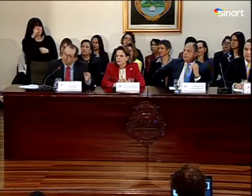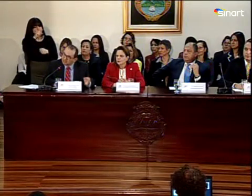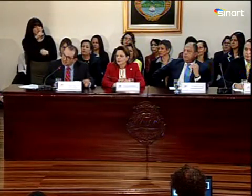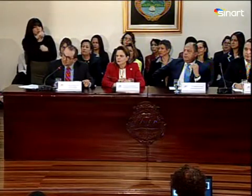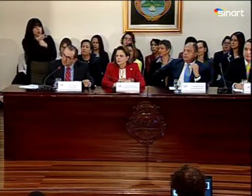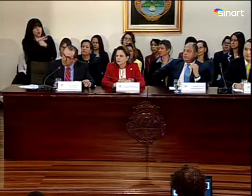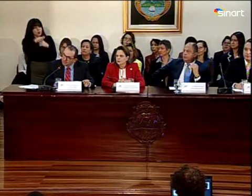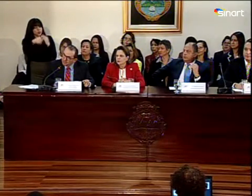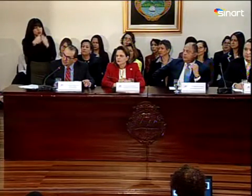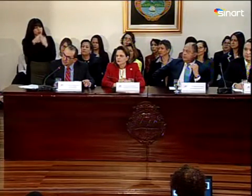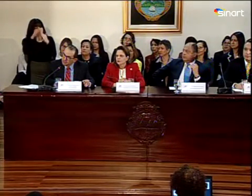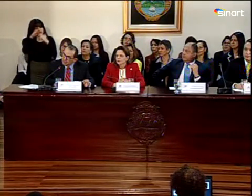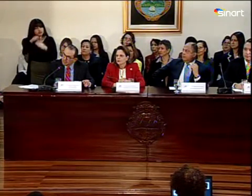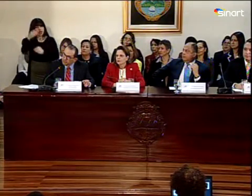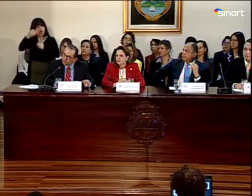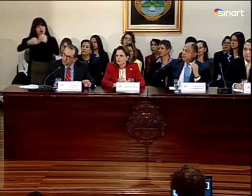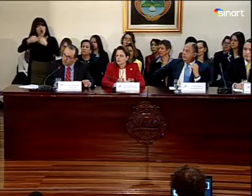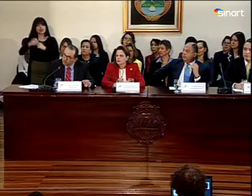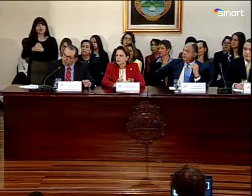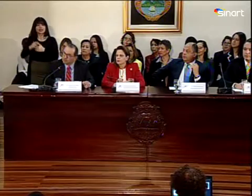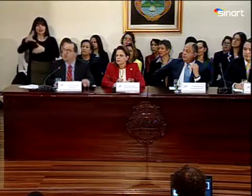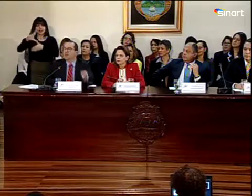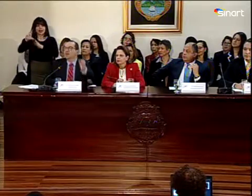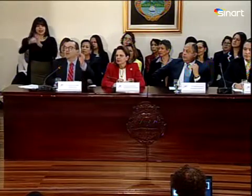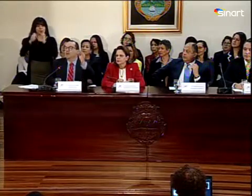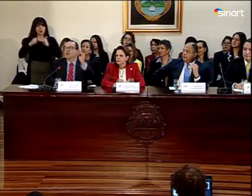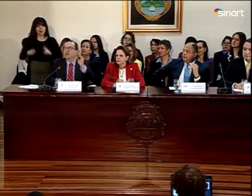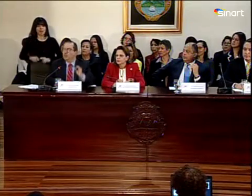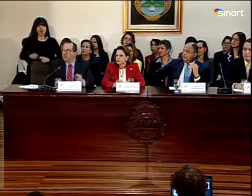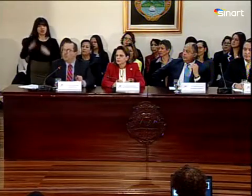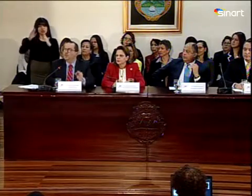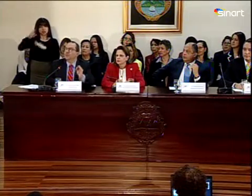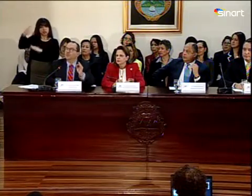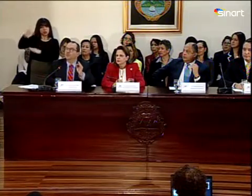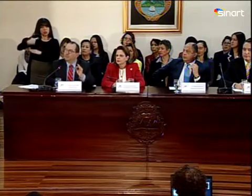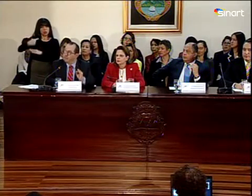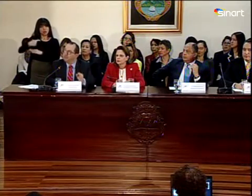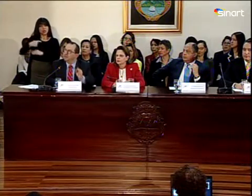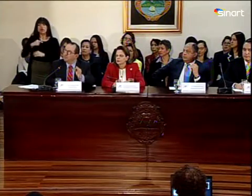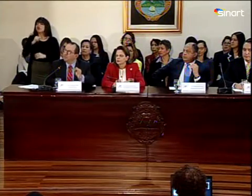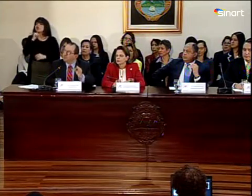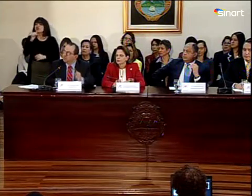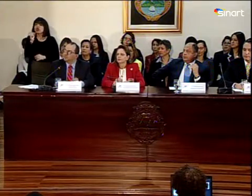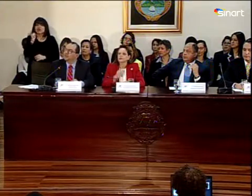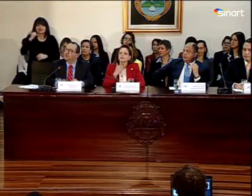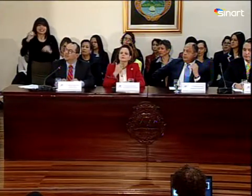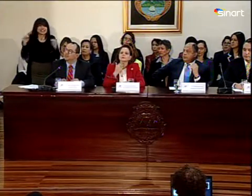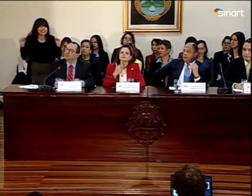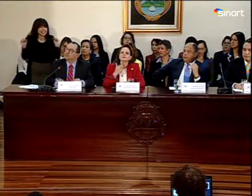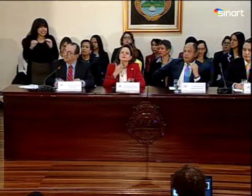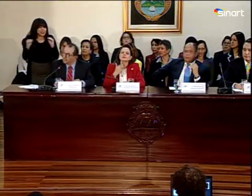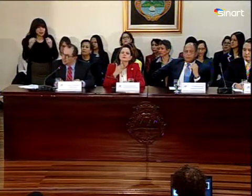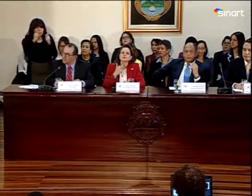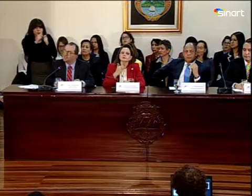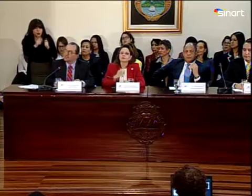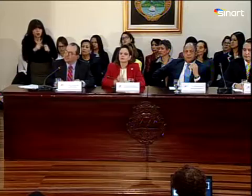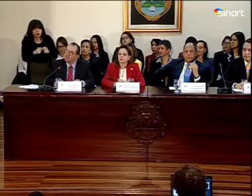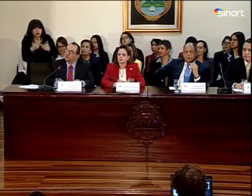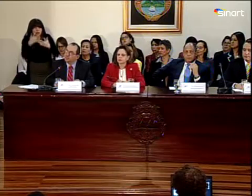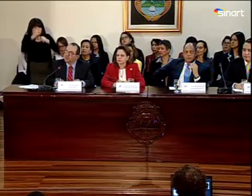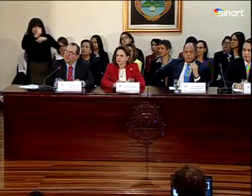la sentencia de la Corte Interamericana de Derechos Humanos, no incumplir en ningún aspecto los